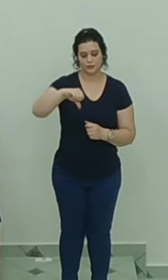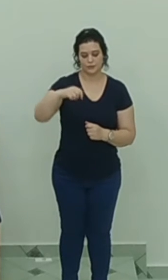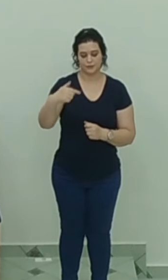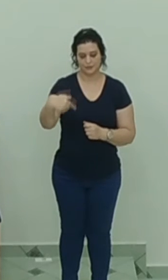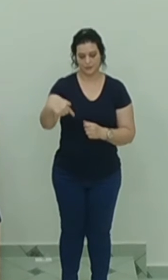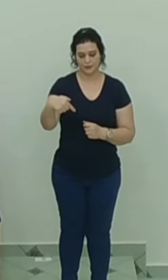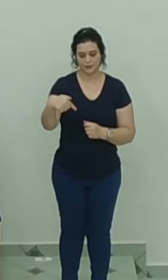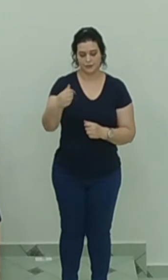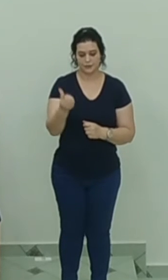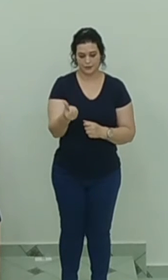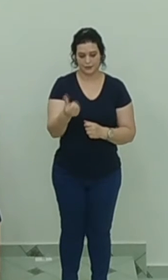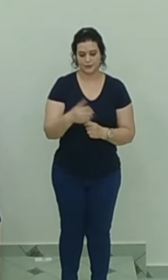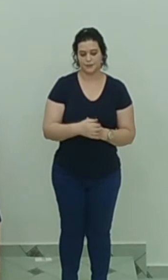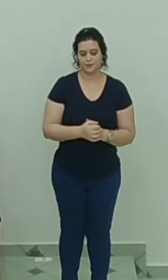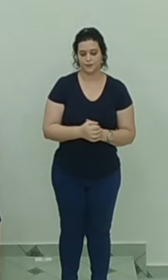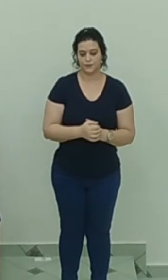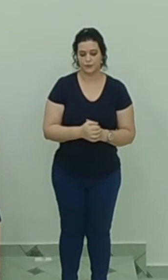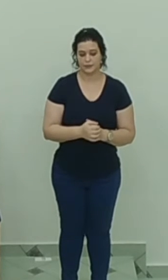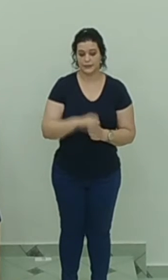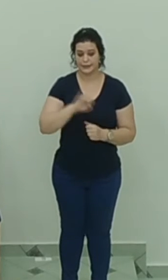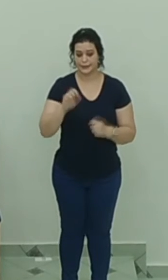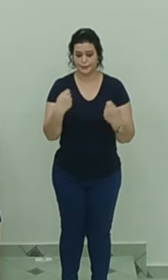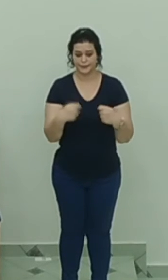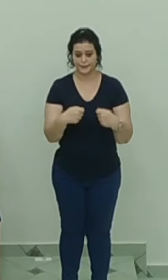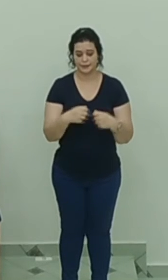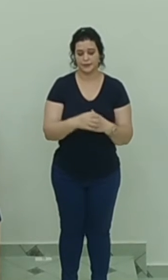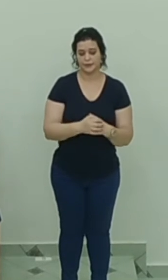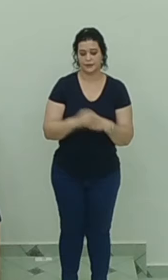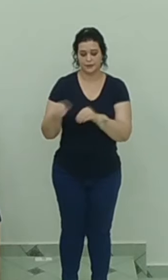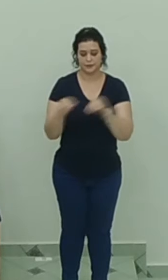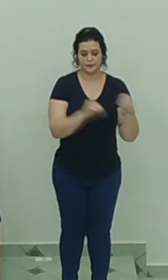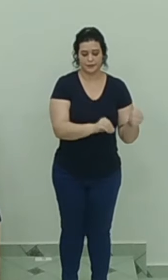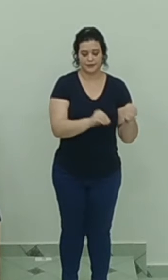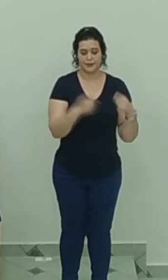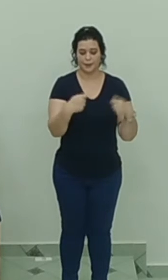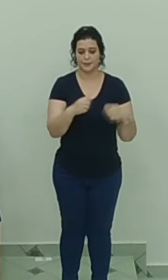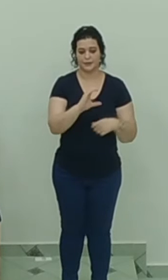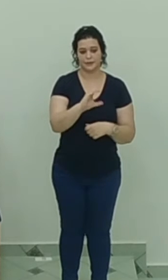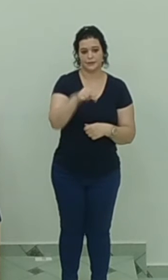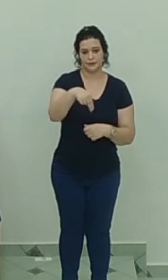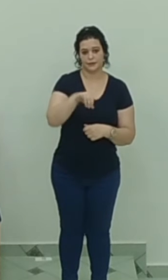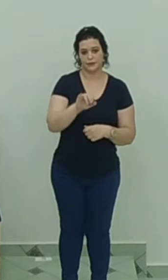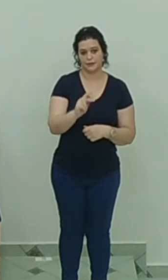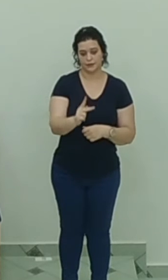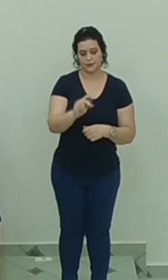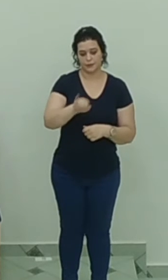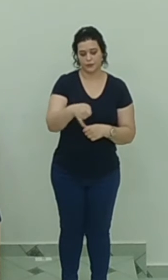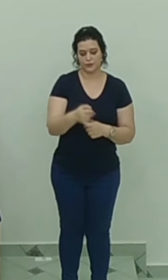0335-897, dígito 6. Se for fazer transferência, vai precisar do CNPJ